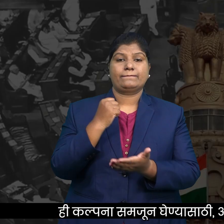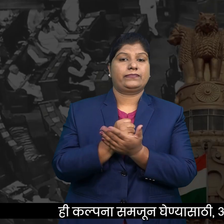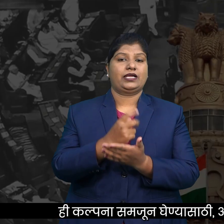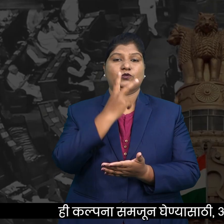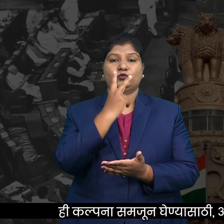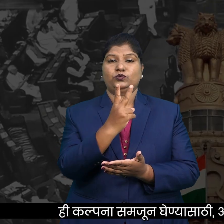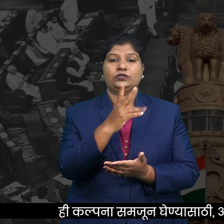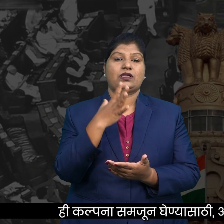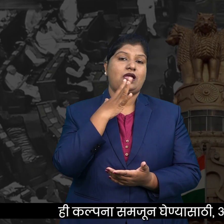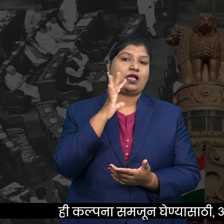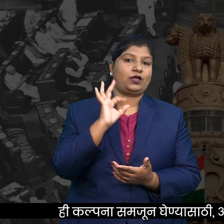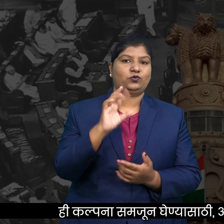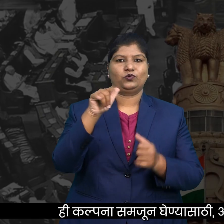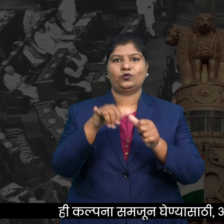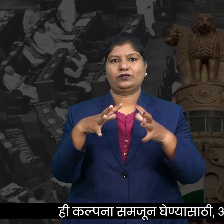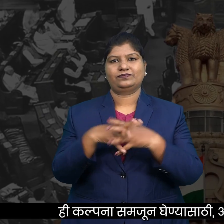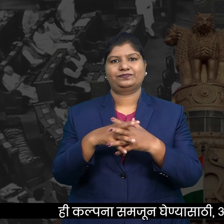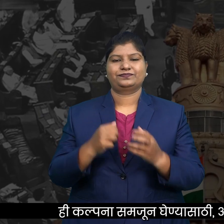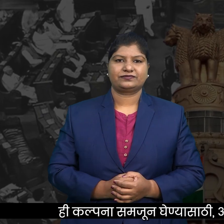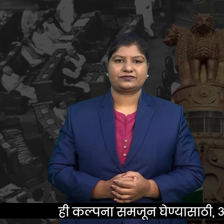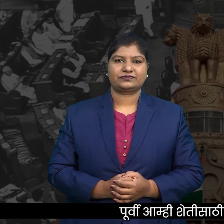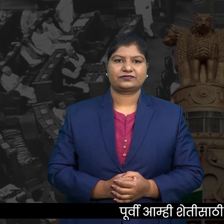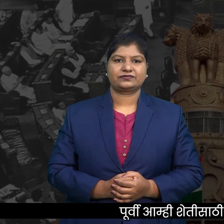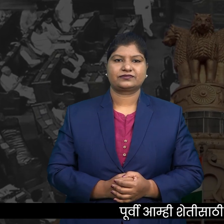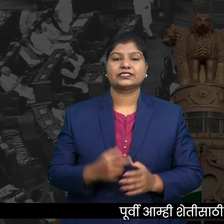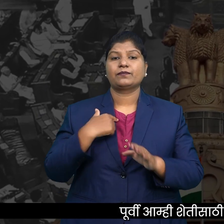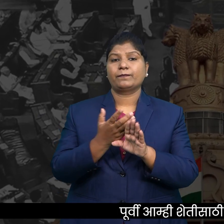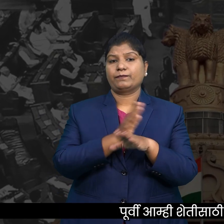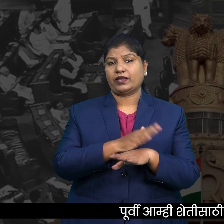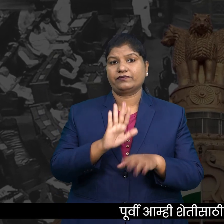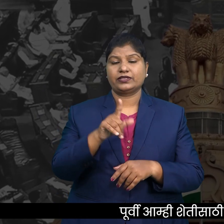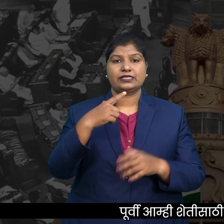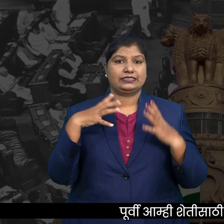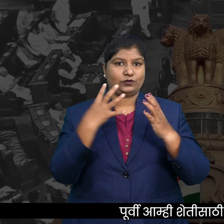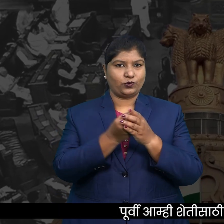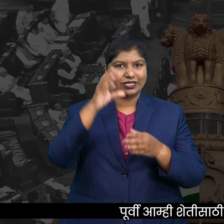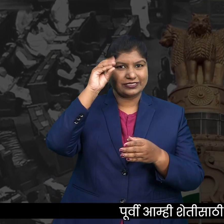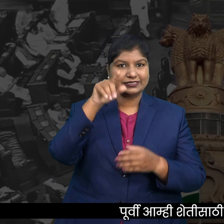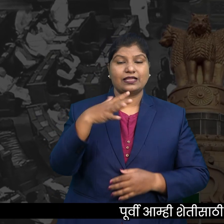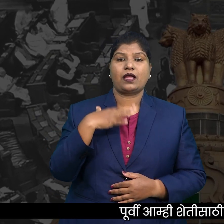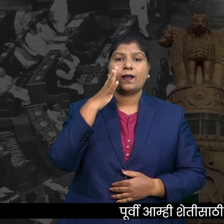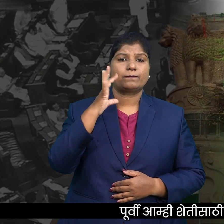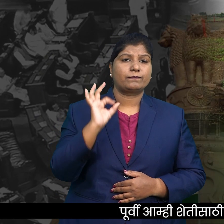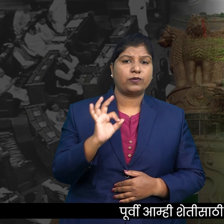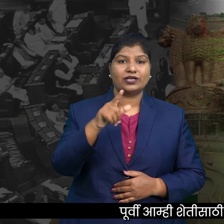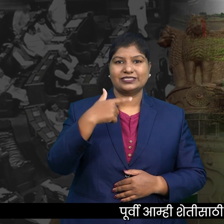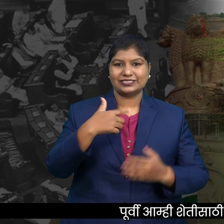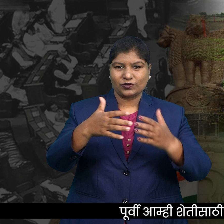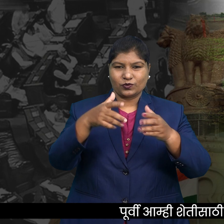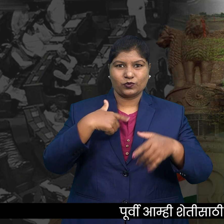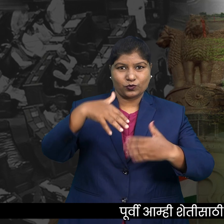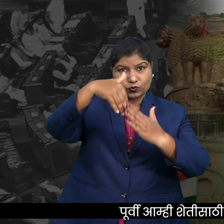घेण्यासाठी आपण वास्तविक कायदा पाहिली पाहिजे. पूर्वी आम्ही शेतीसाठी भूजलाचे